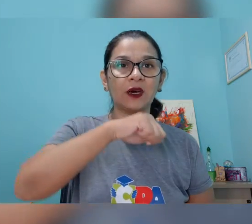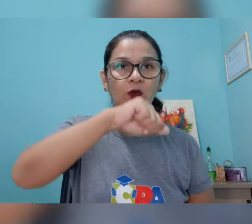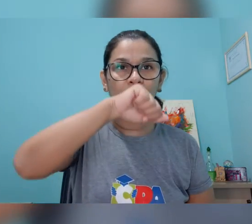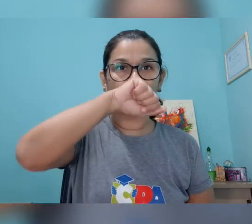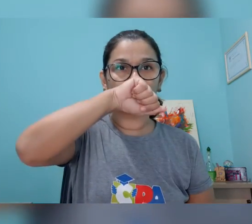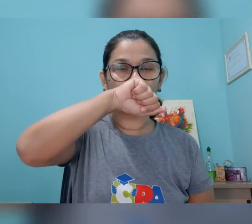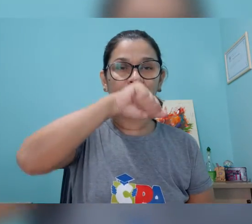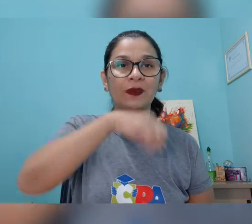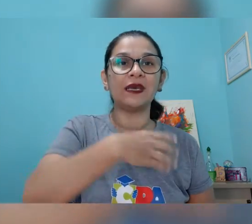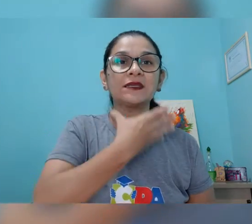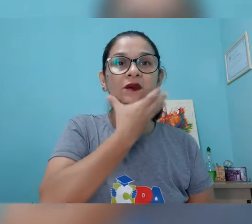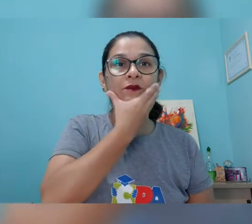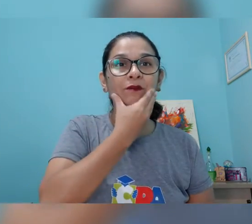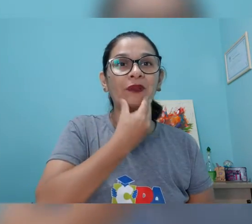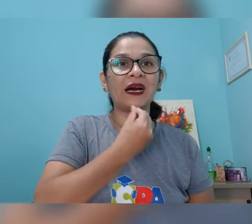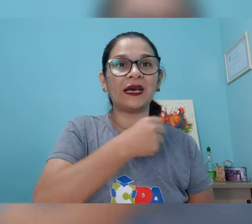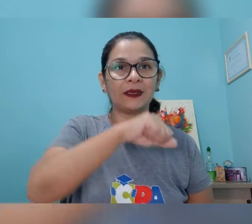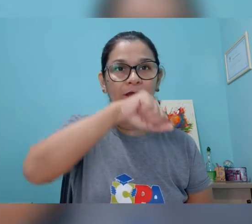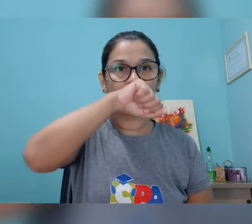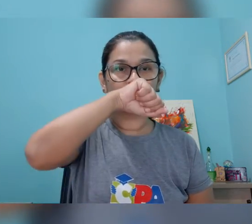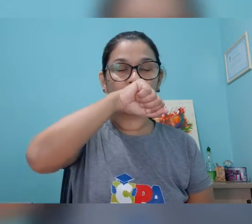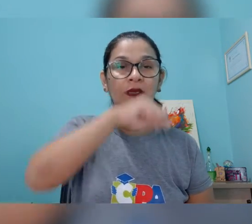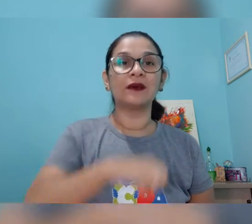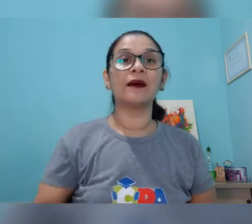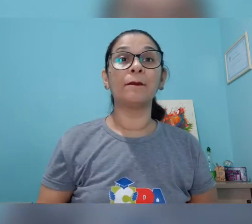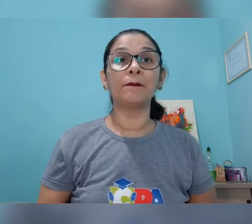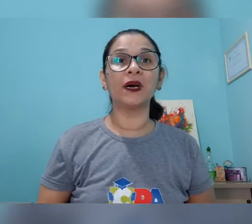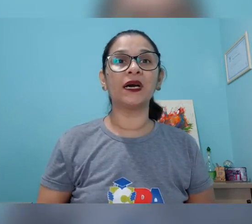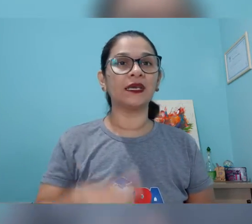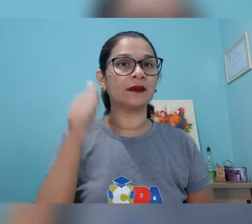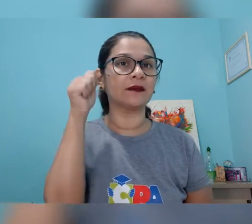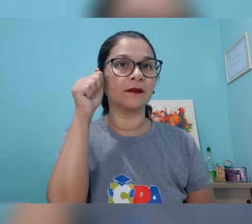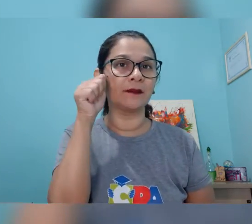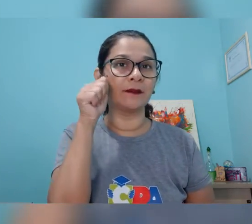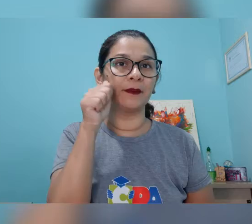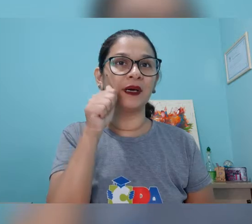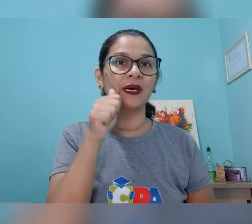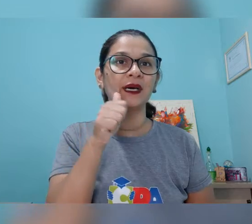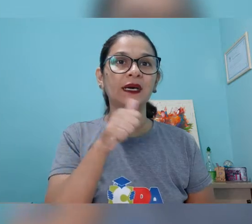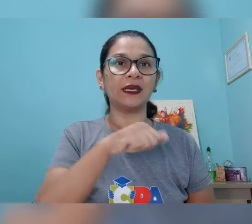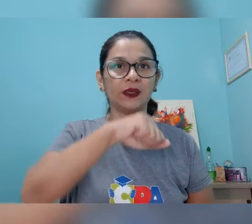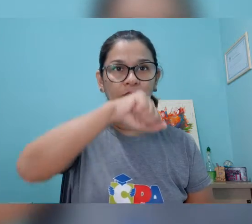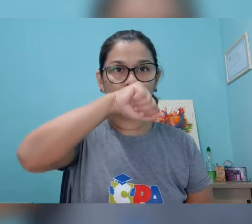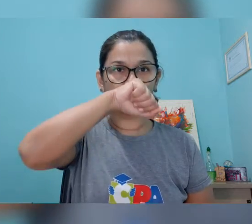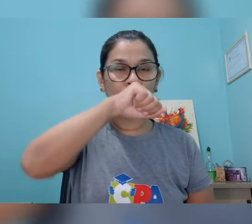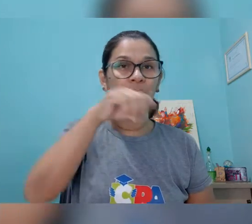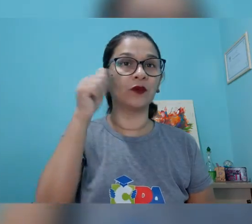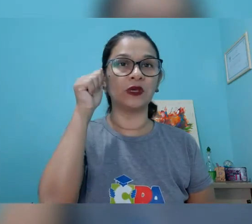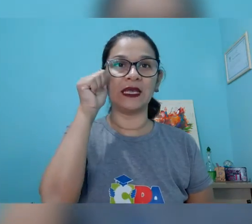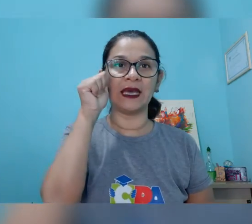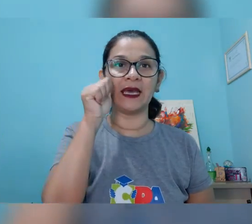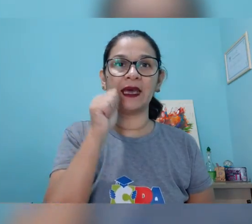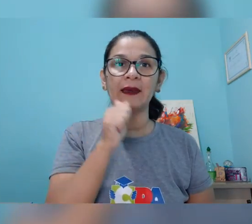Bênção, bênção. Pai. Mãe, mãe. Mulher,